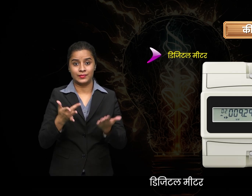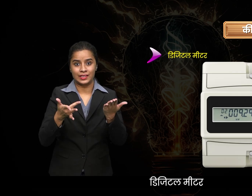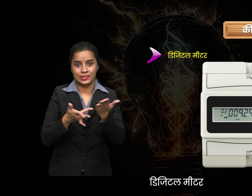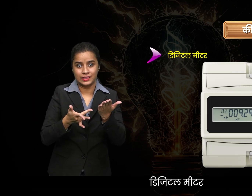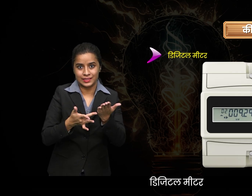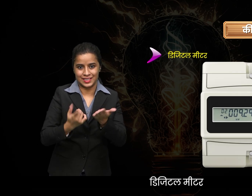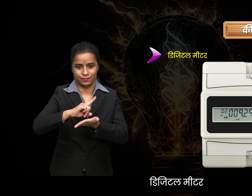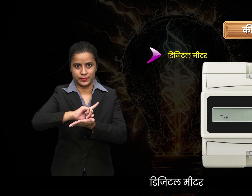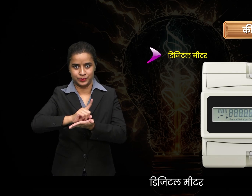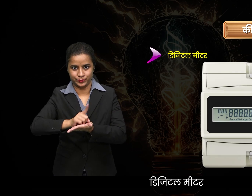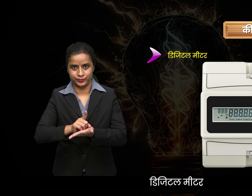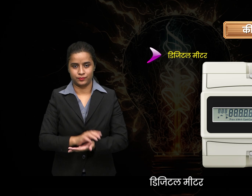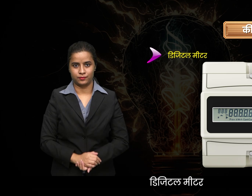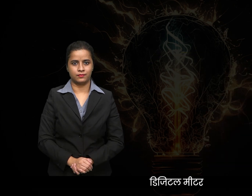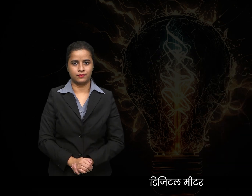डिजिटल मीटर.